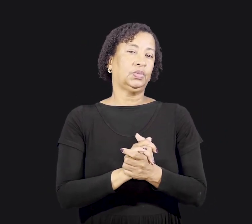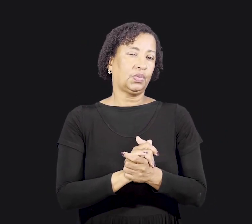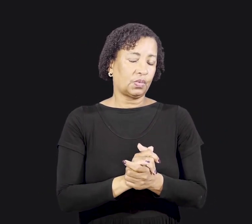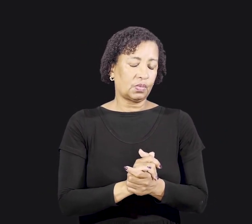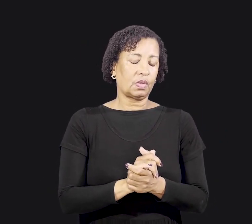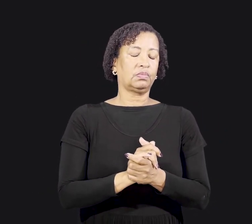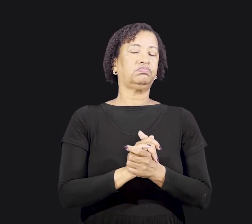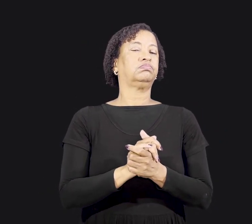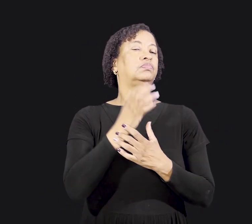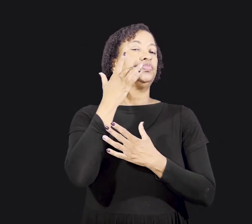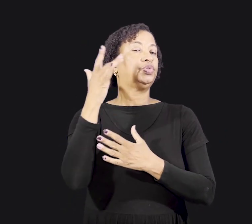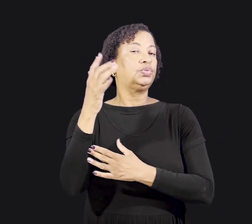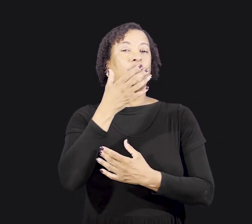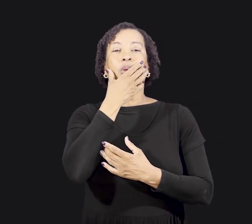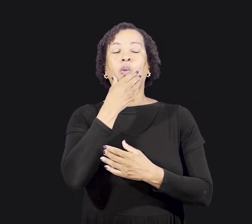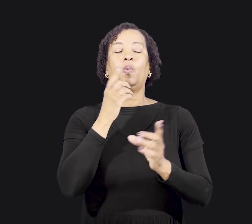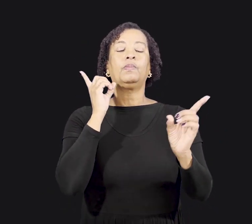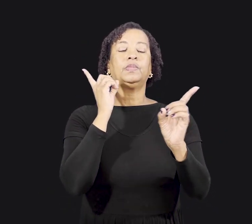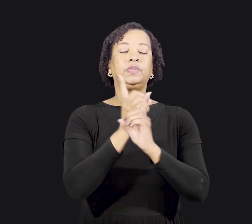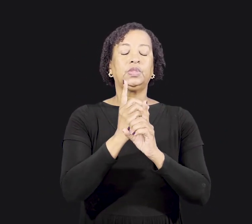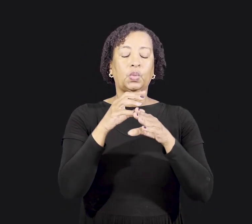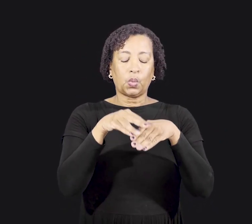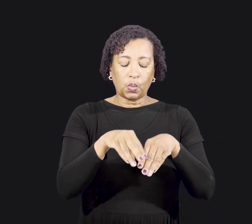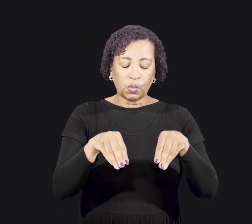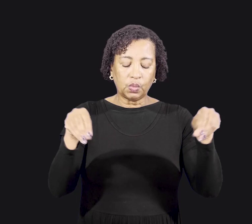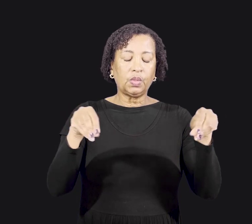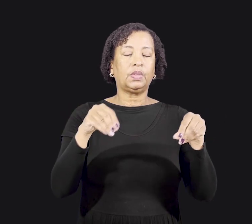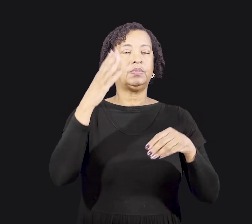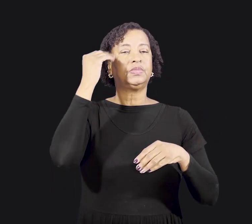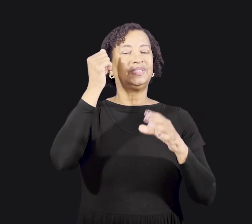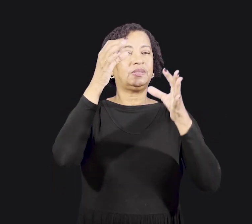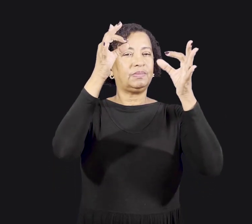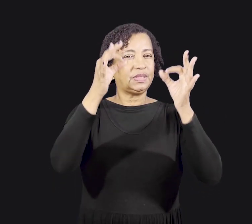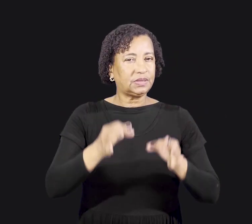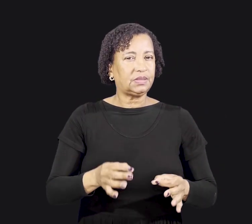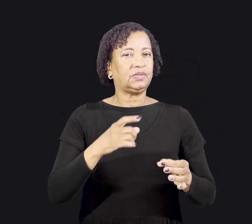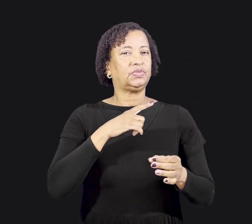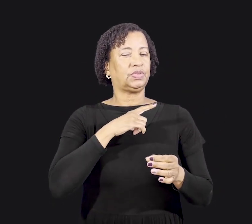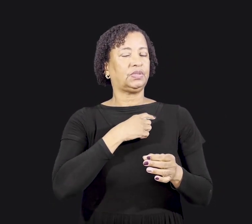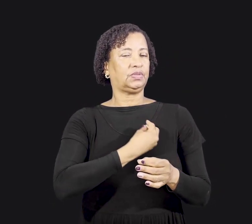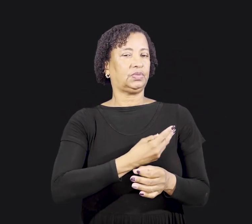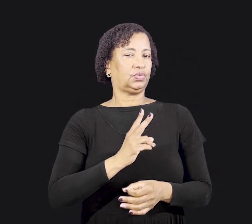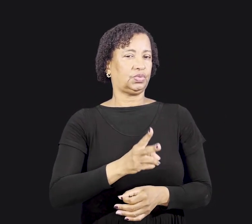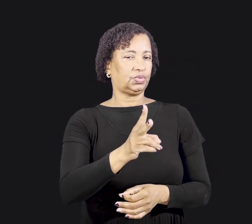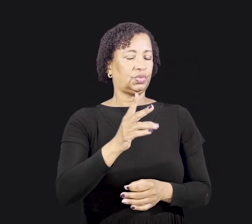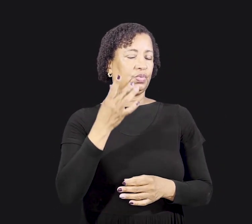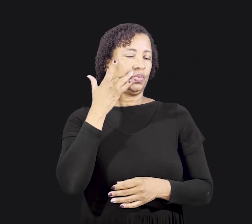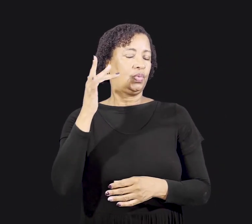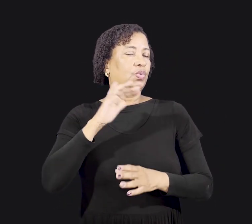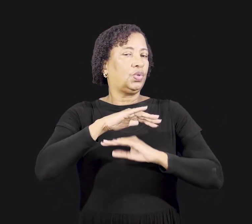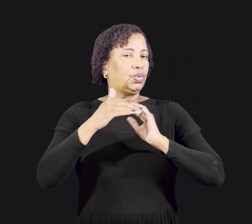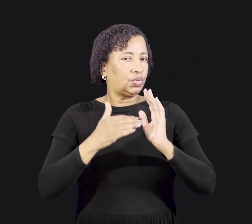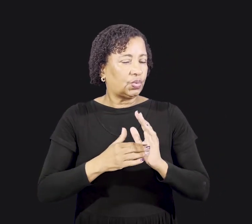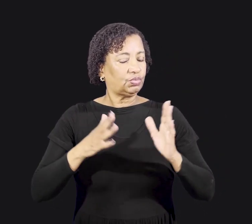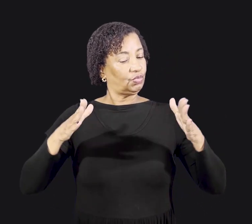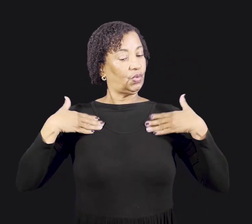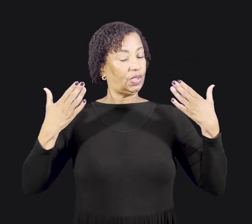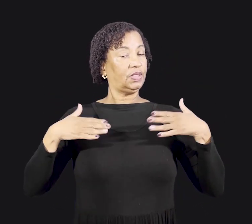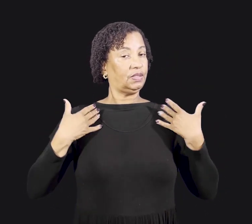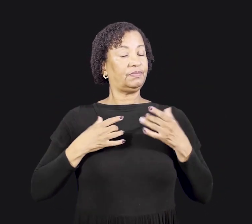homem encontrou no campo. E para ele ter certeza que ficaria com todo o tesouro, com alegria, e não por obrigação, ele